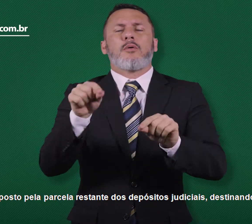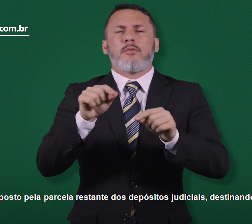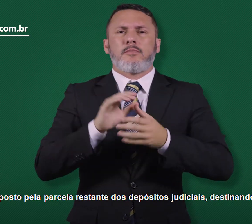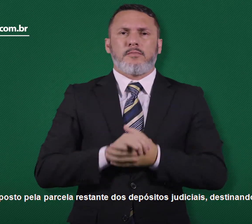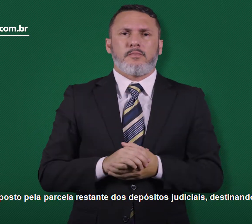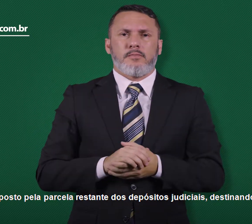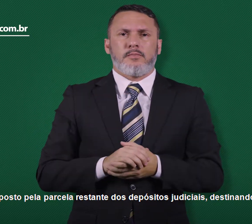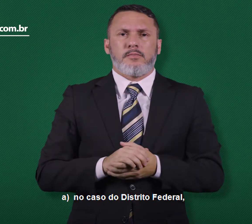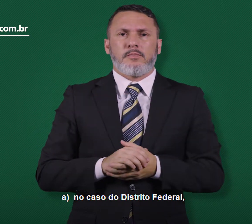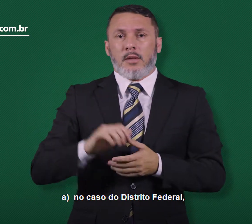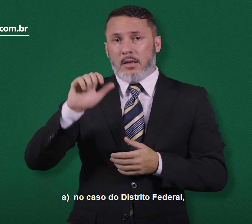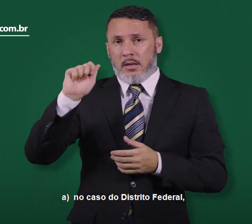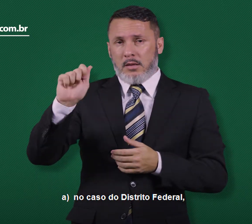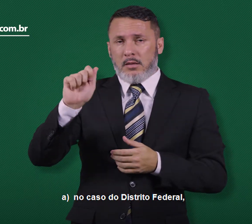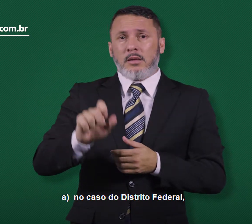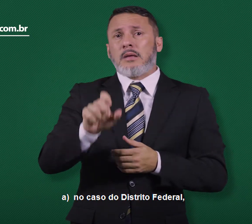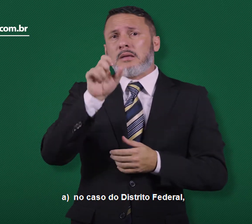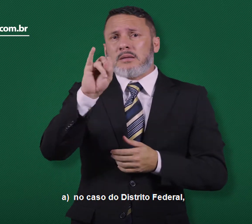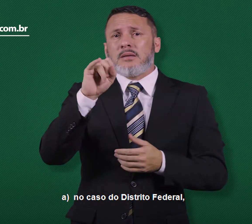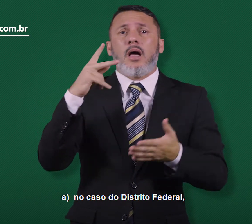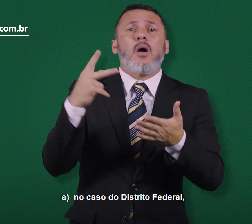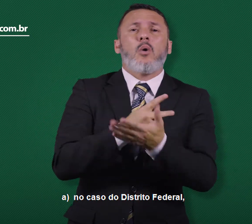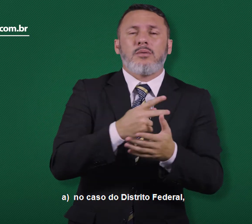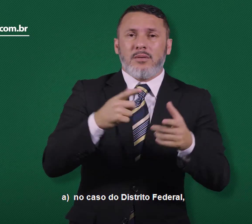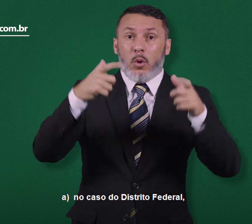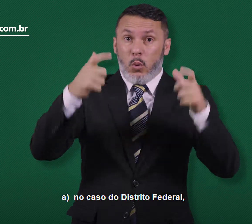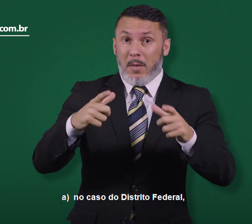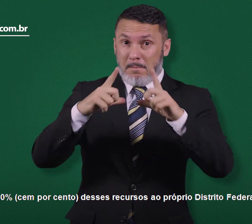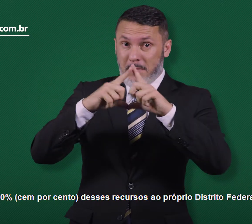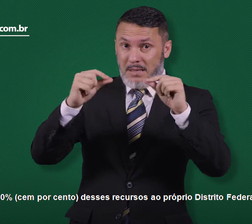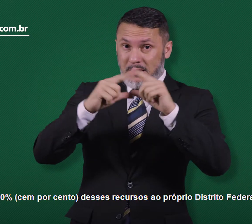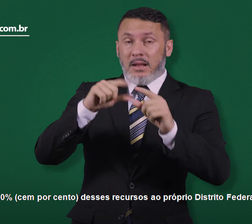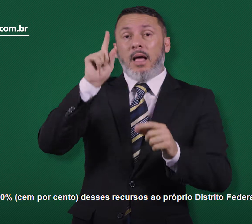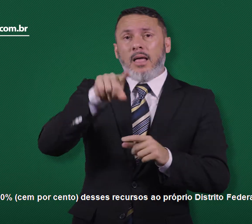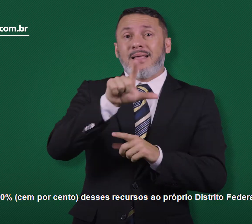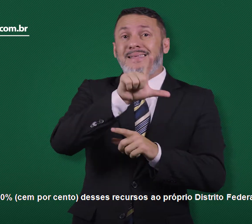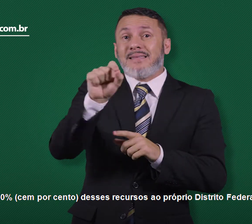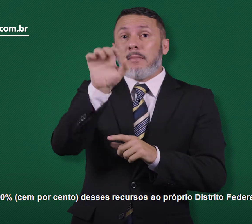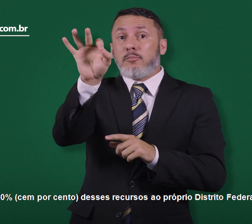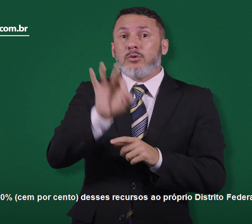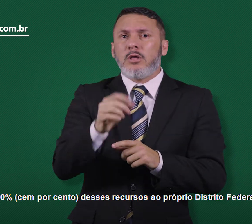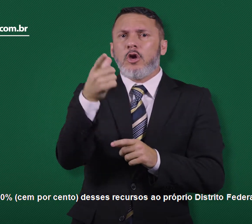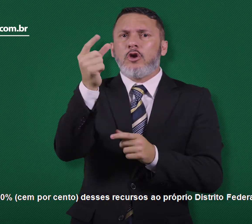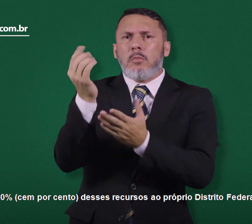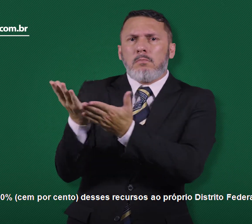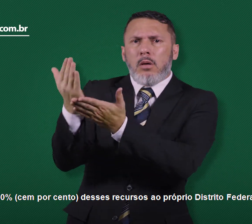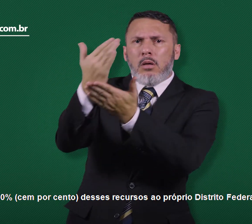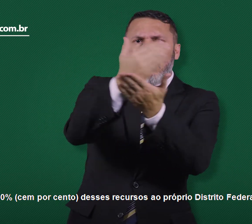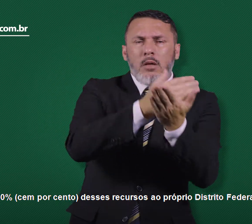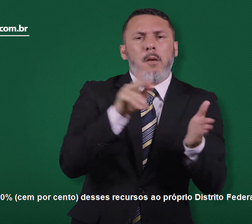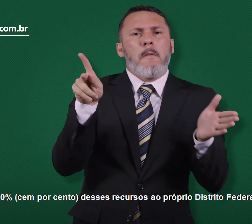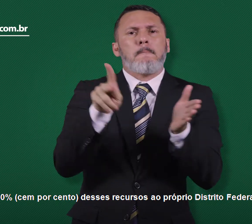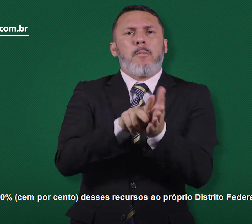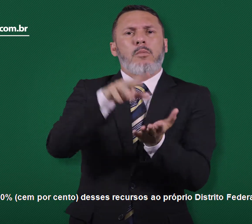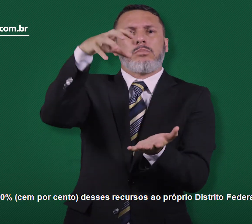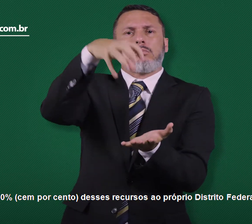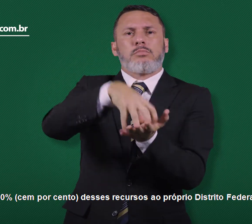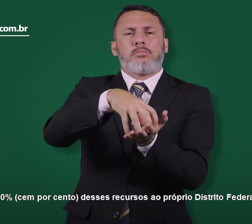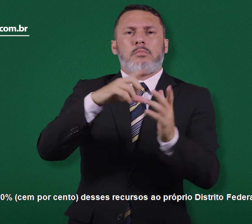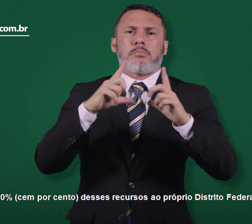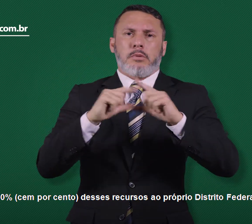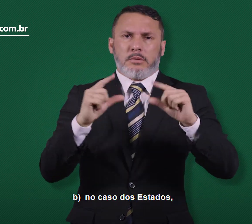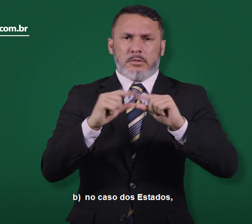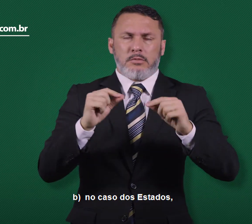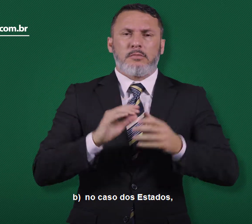destinando-se a, no caso do Distrito Federal, 100% desses recursos ao próprio Distrito